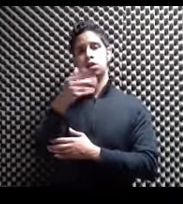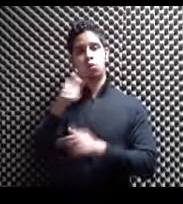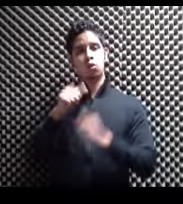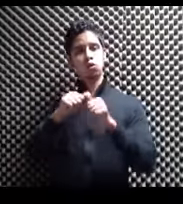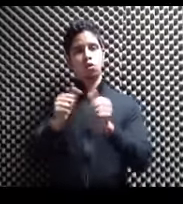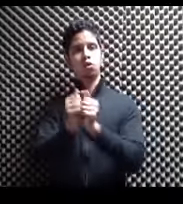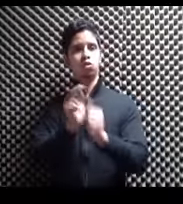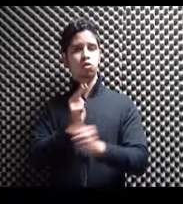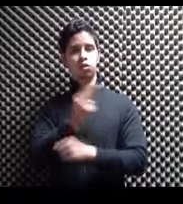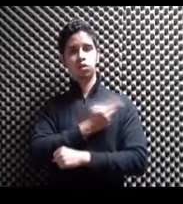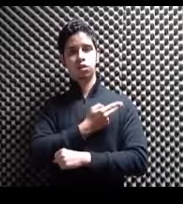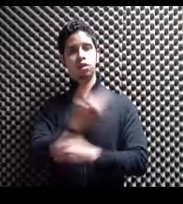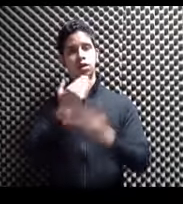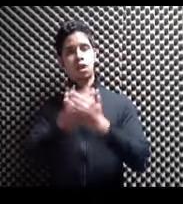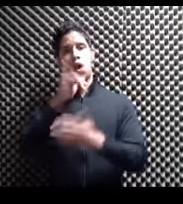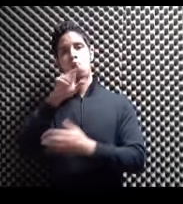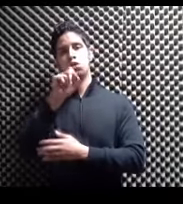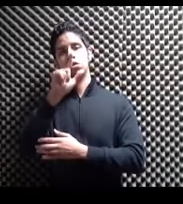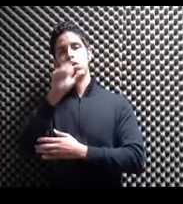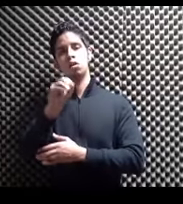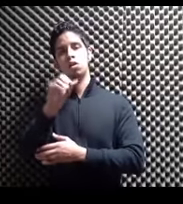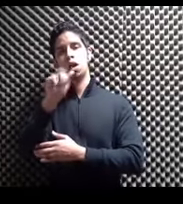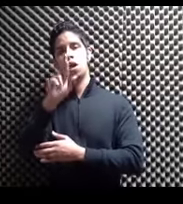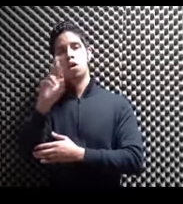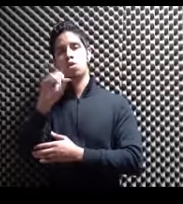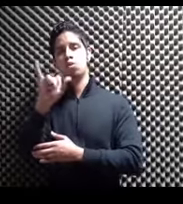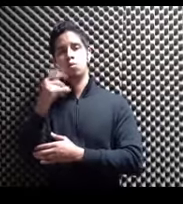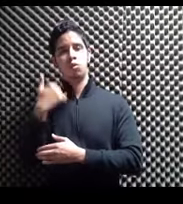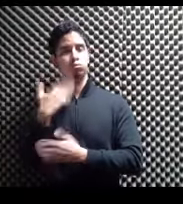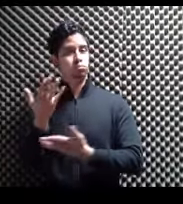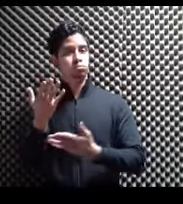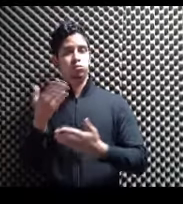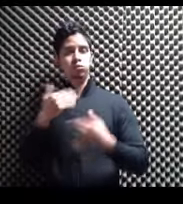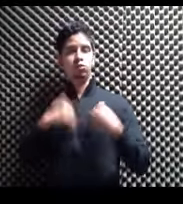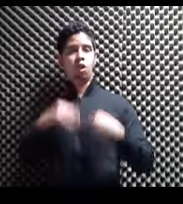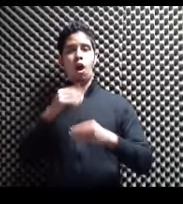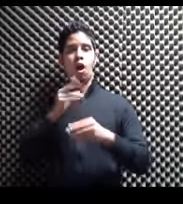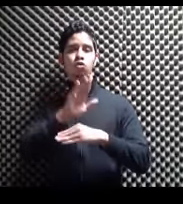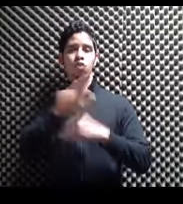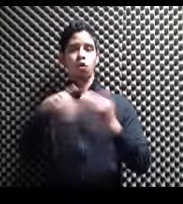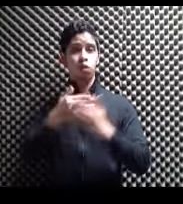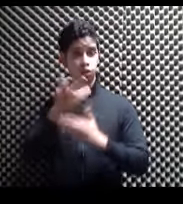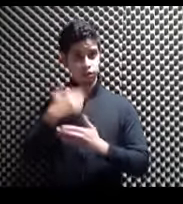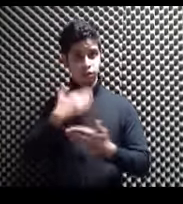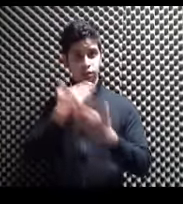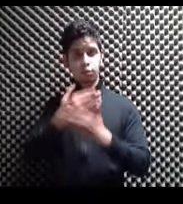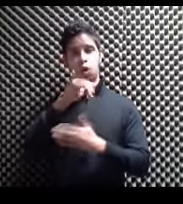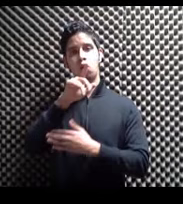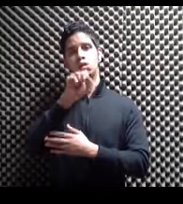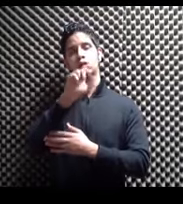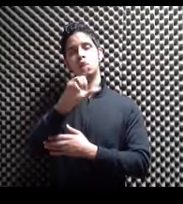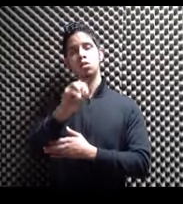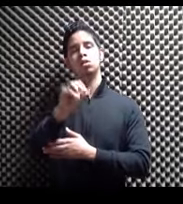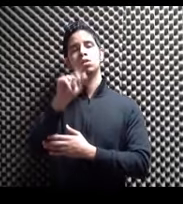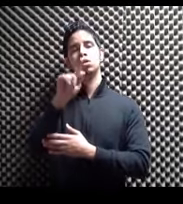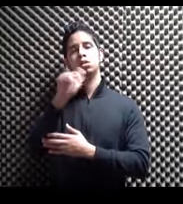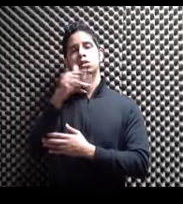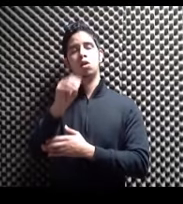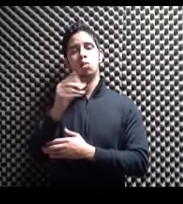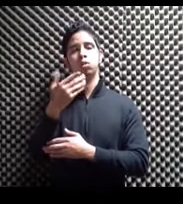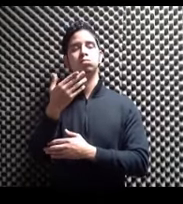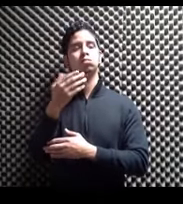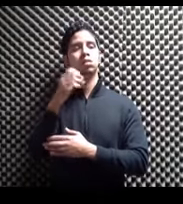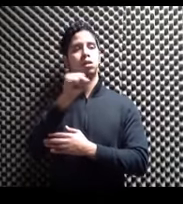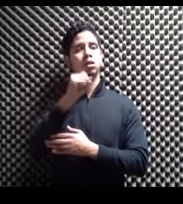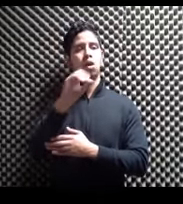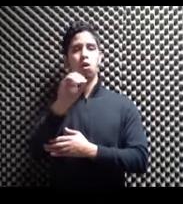por soportarnos a todos. Y gracias, José Lo Santiago, de Servicios Orientados al Sordo. ¿Cómo la repetición? Sí, de momento,